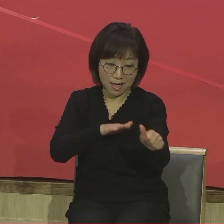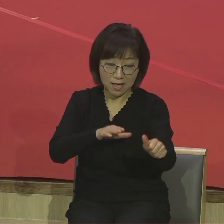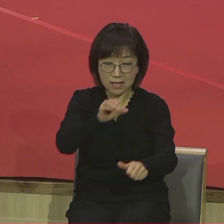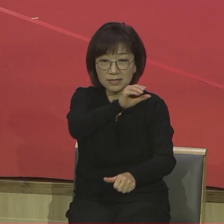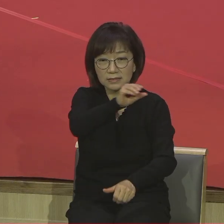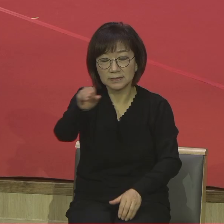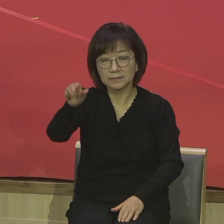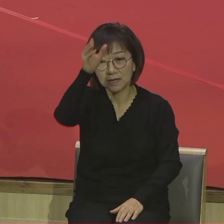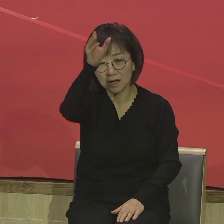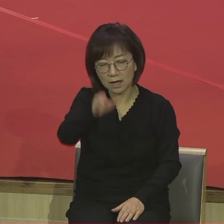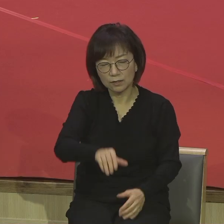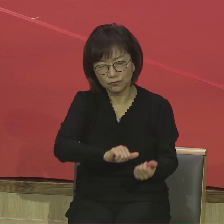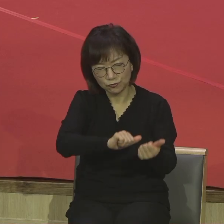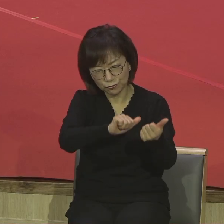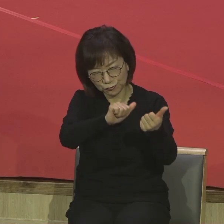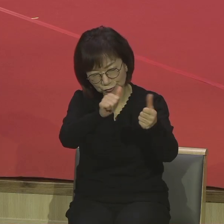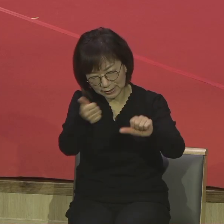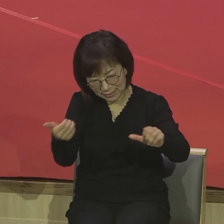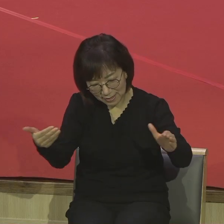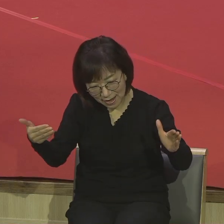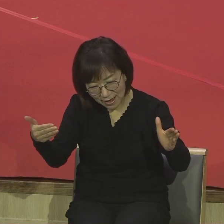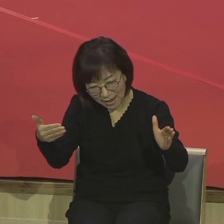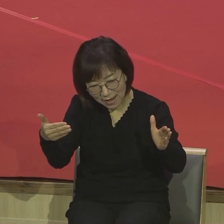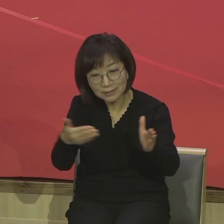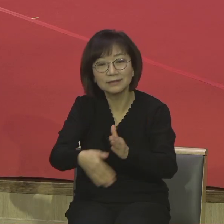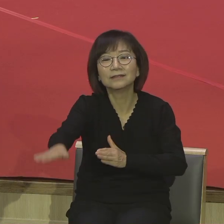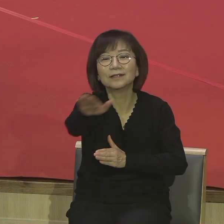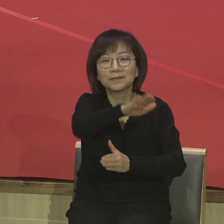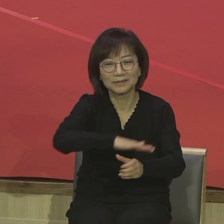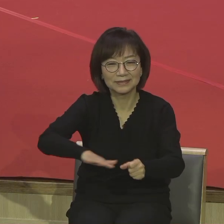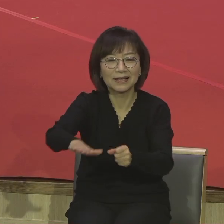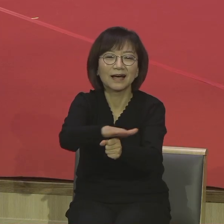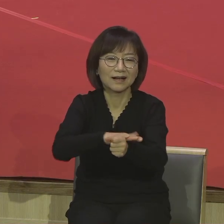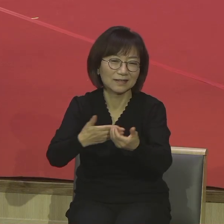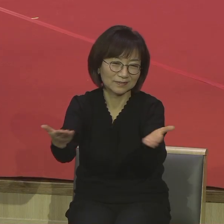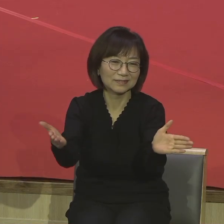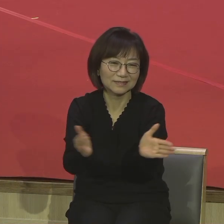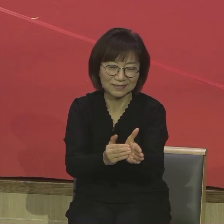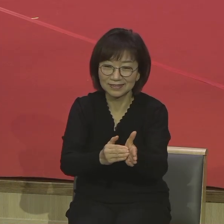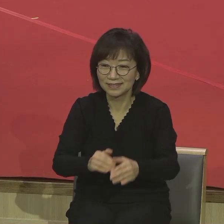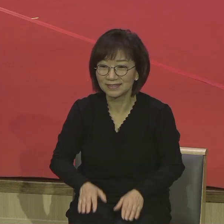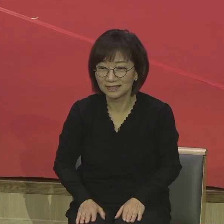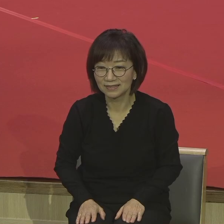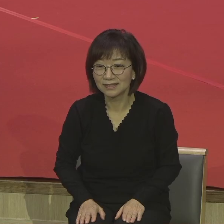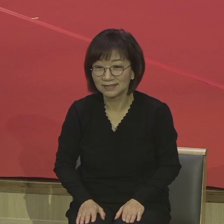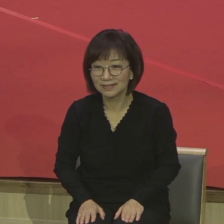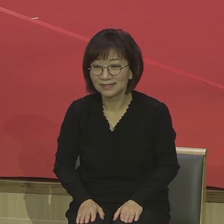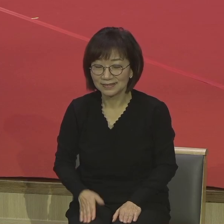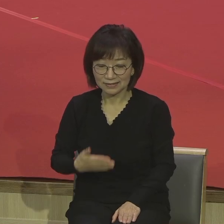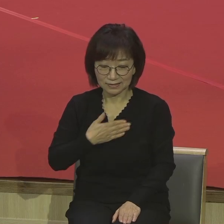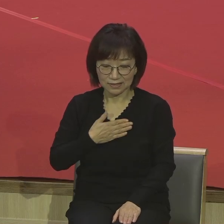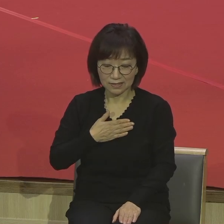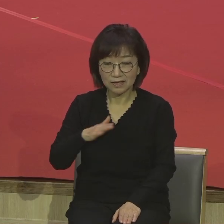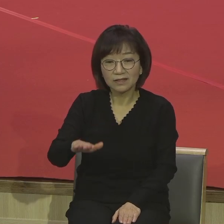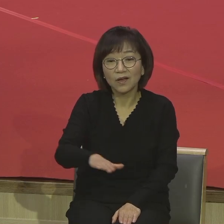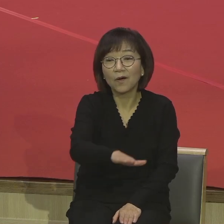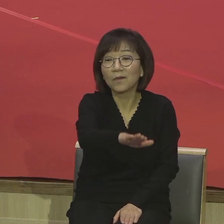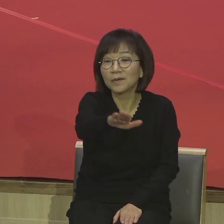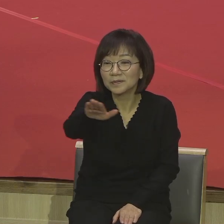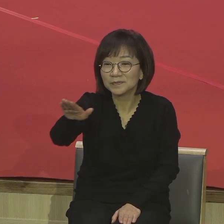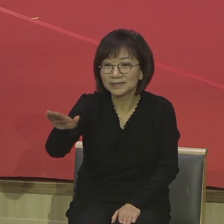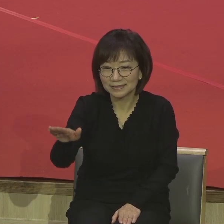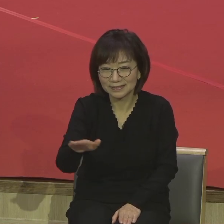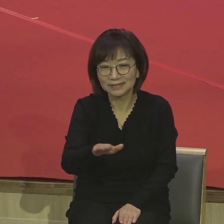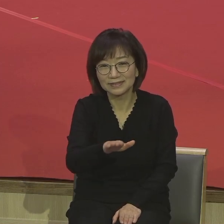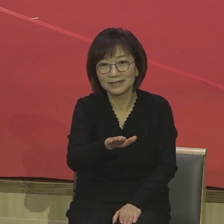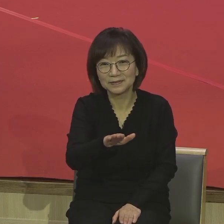죽기까지 하신 거예요. 하나님의 이 자녀인 저와 여러분이 얼마나